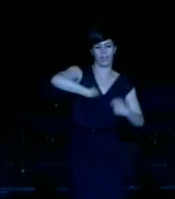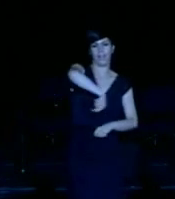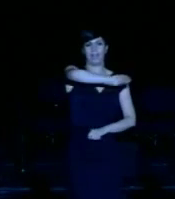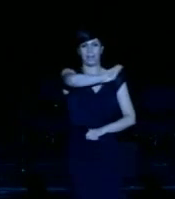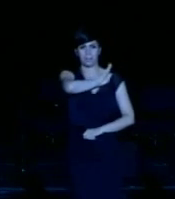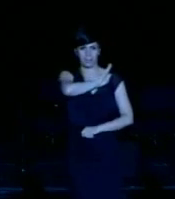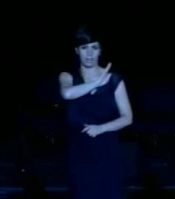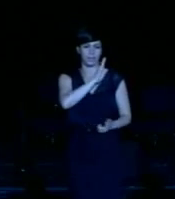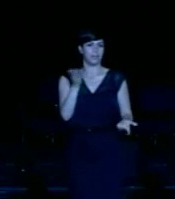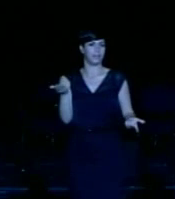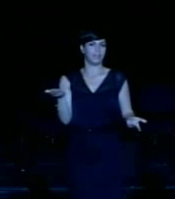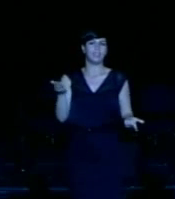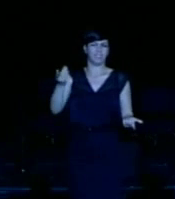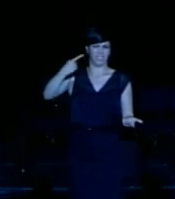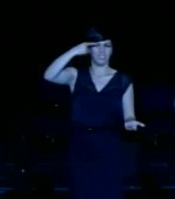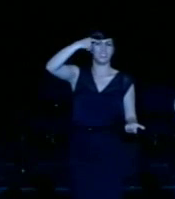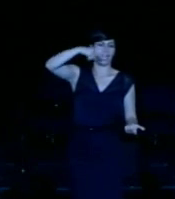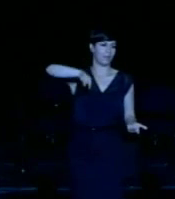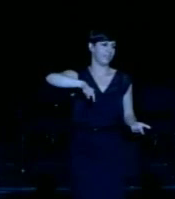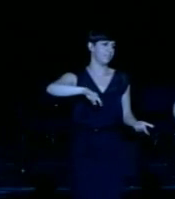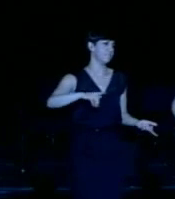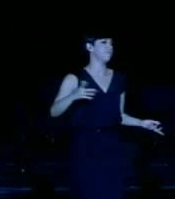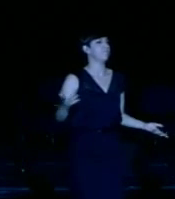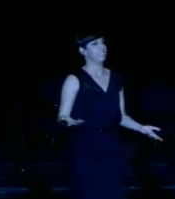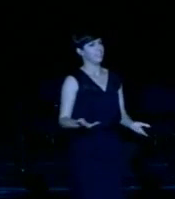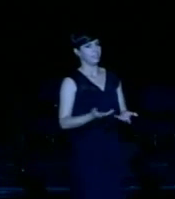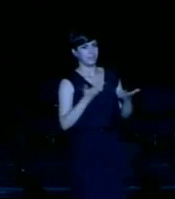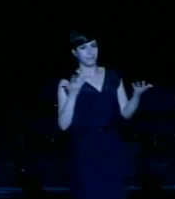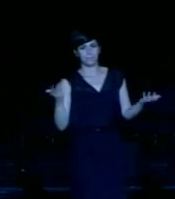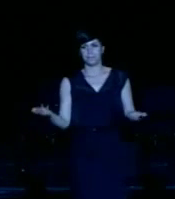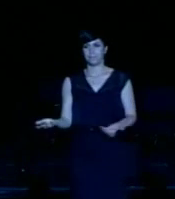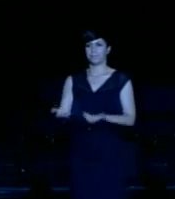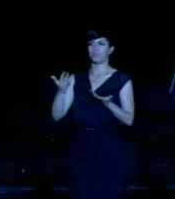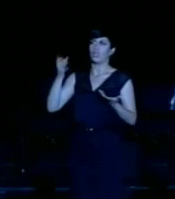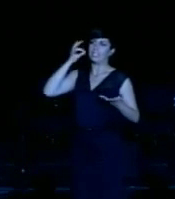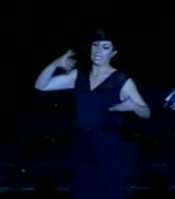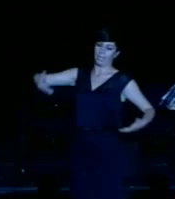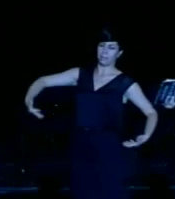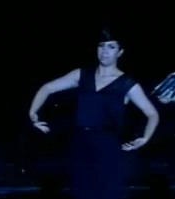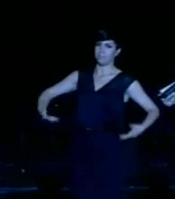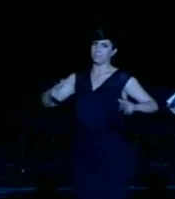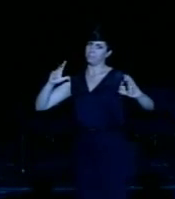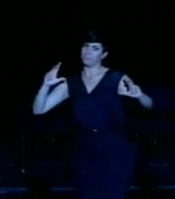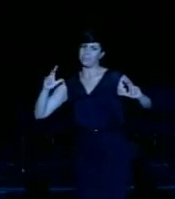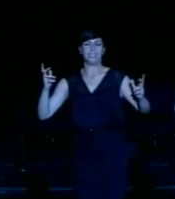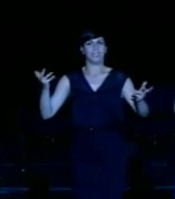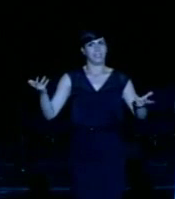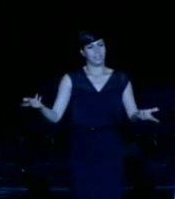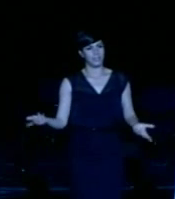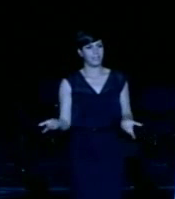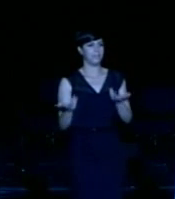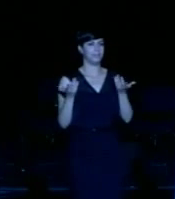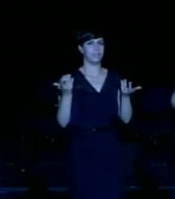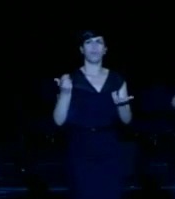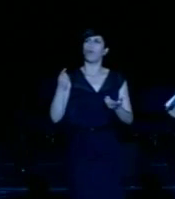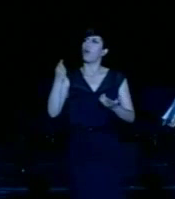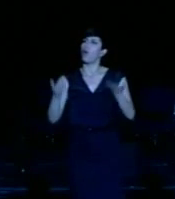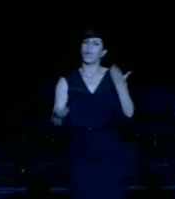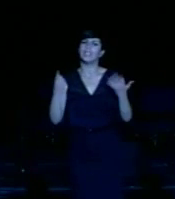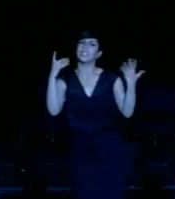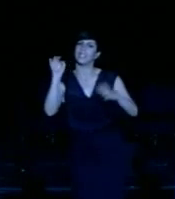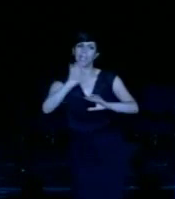castellana. Ya empiezan a caer. Ella... generosa de volumen. Vamos a dejarlo así. Aunque solo pesa 60